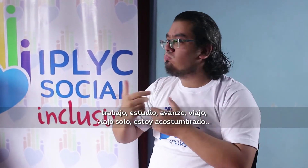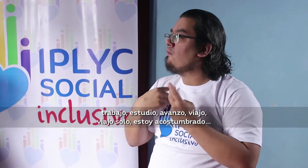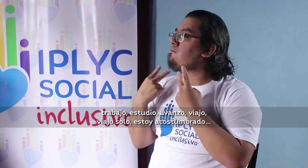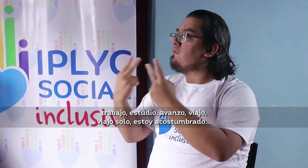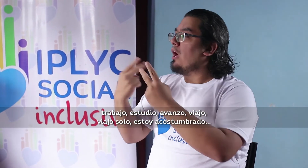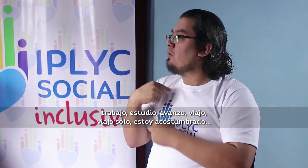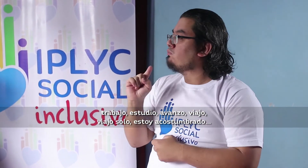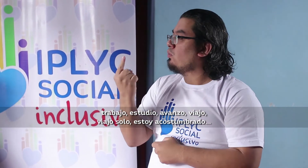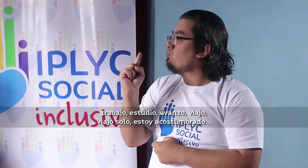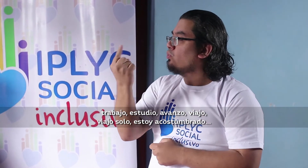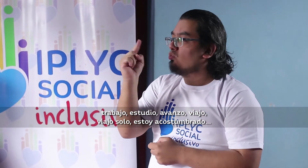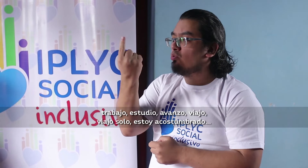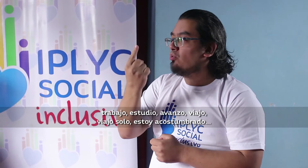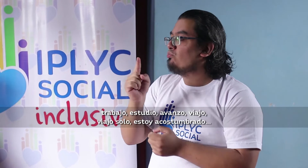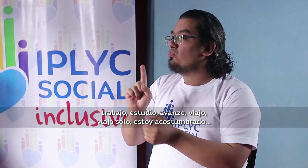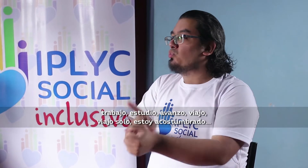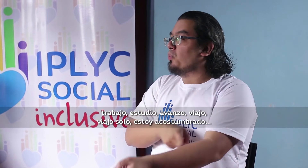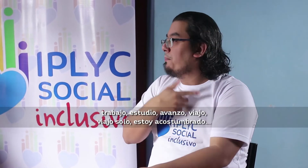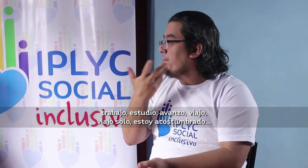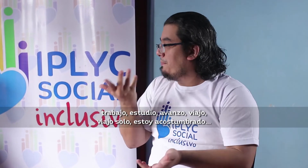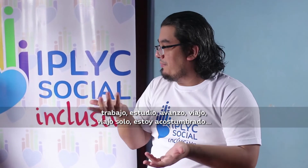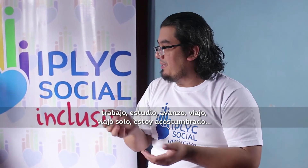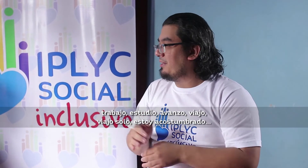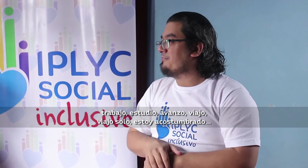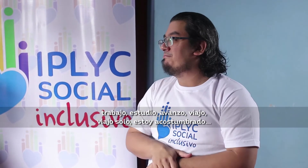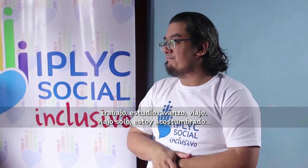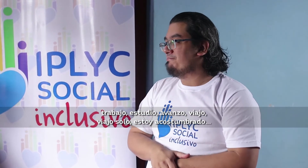estudio, avanzo, viajo, viajo solo. Estoy acostumbrado.